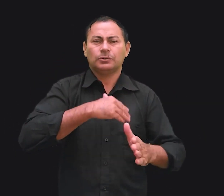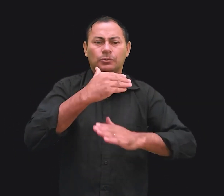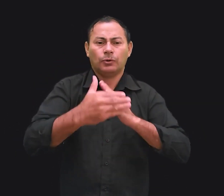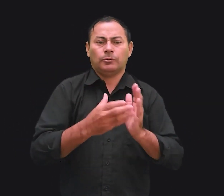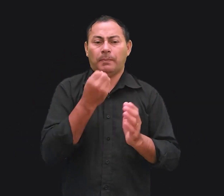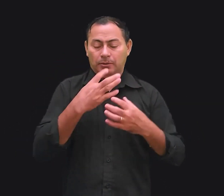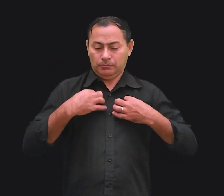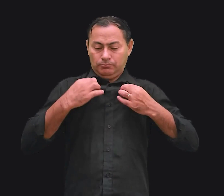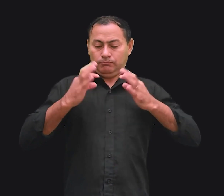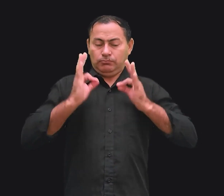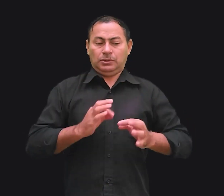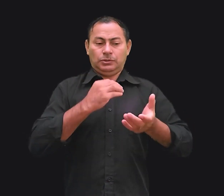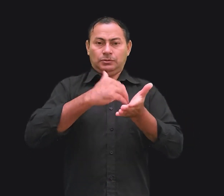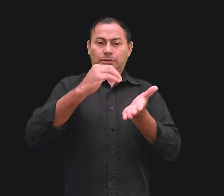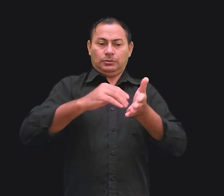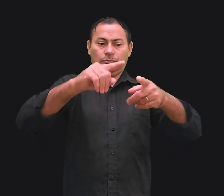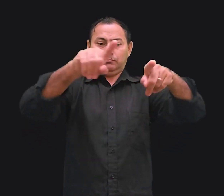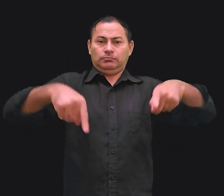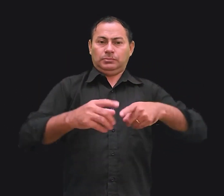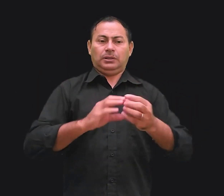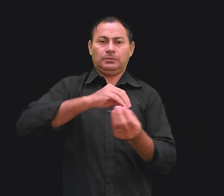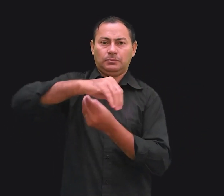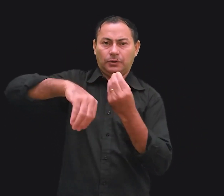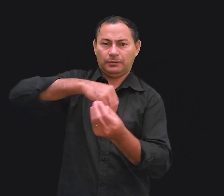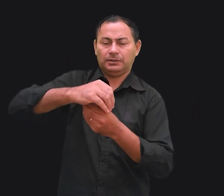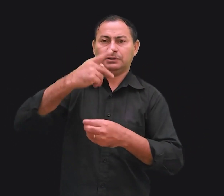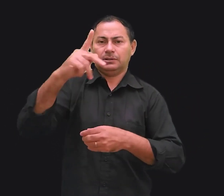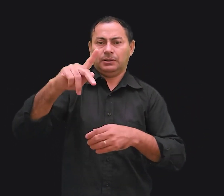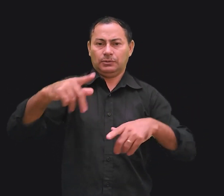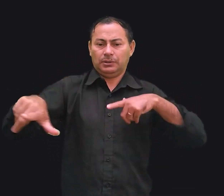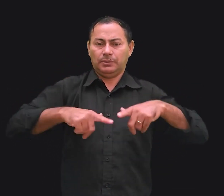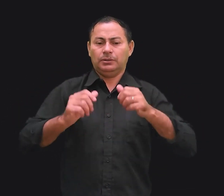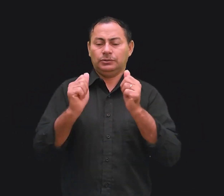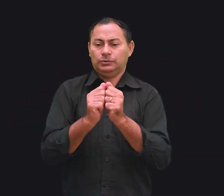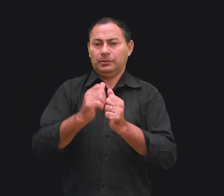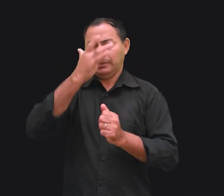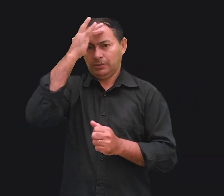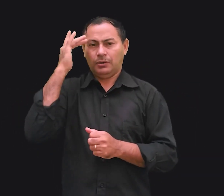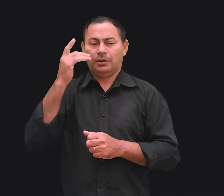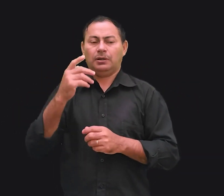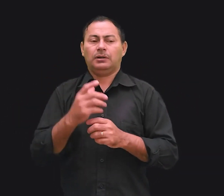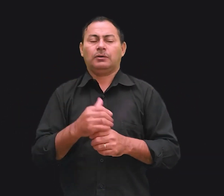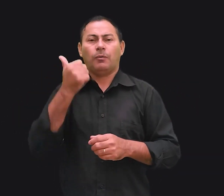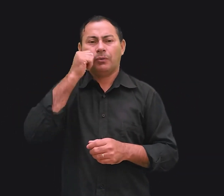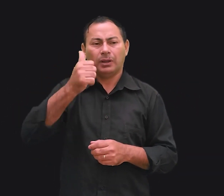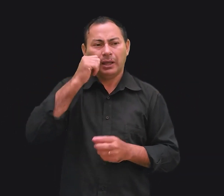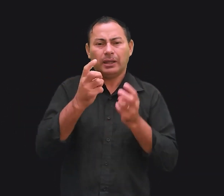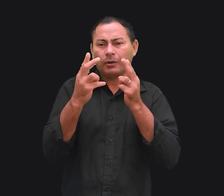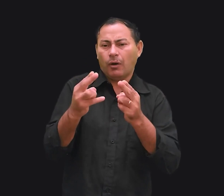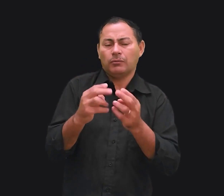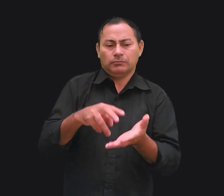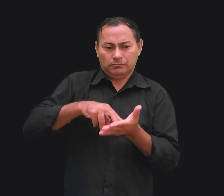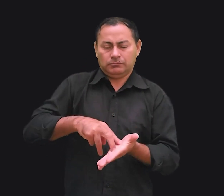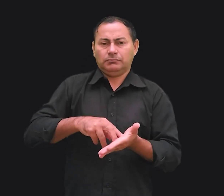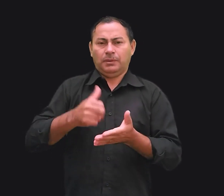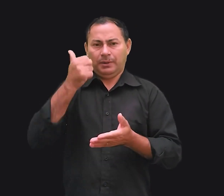está todo bem vestido no seu escritório, completamente envolvido em seu trabalho, ao lado de pessoas do sexo oposto, igualmente